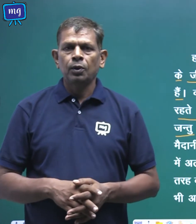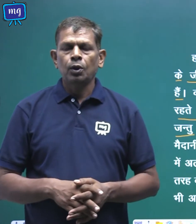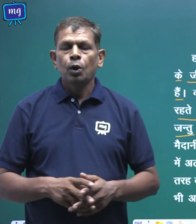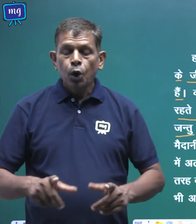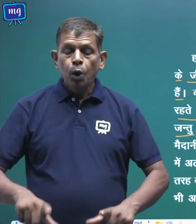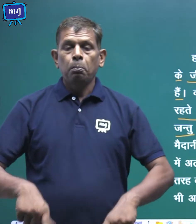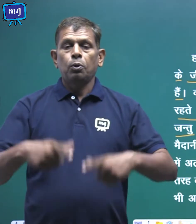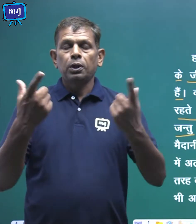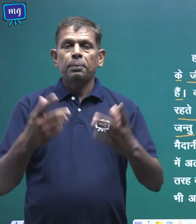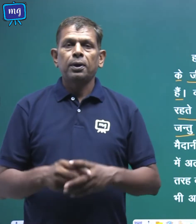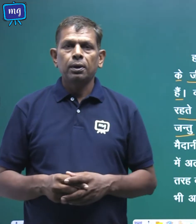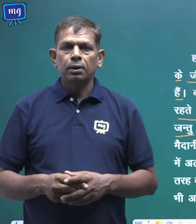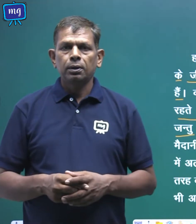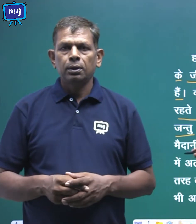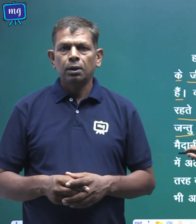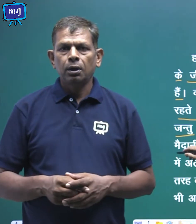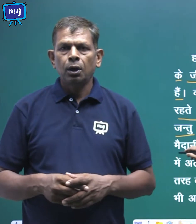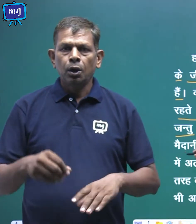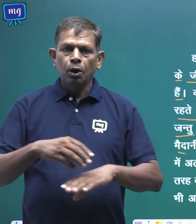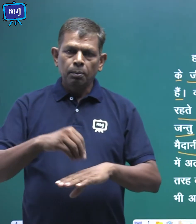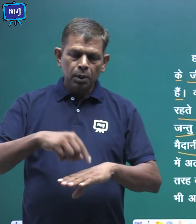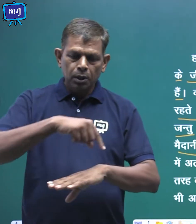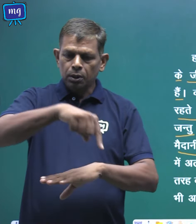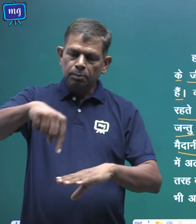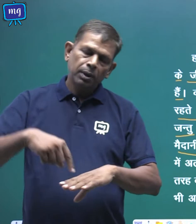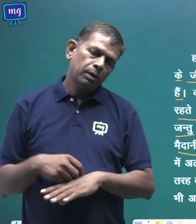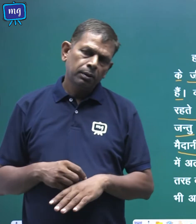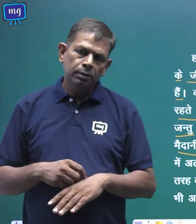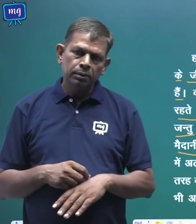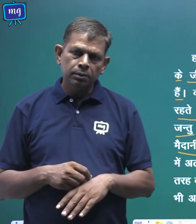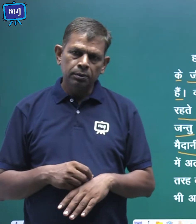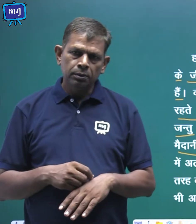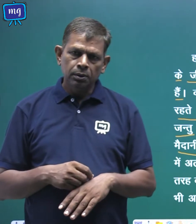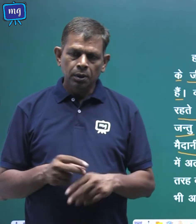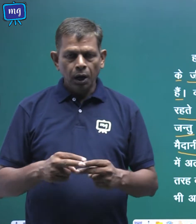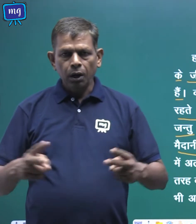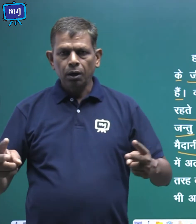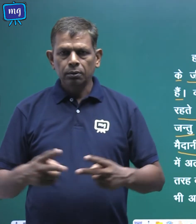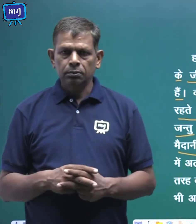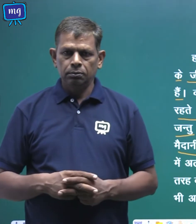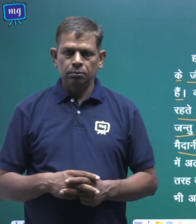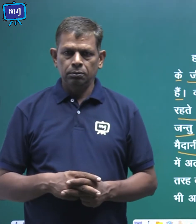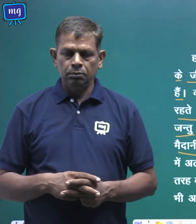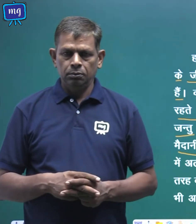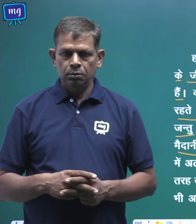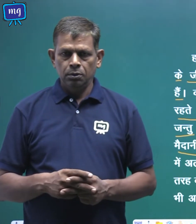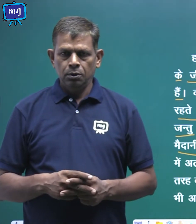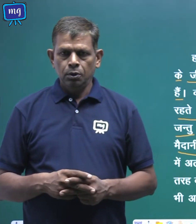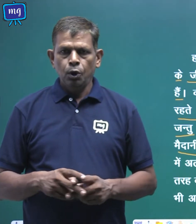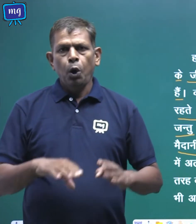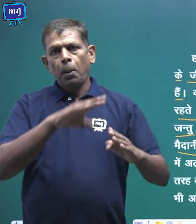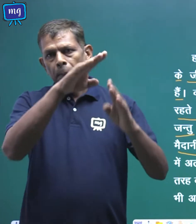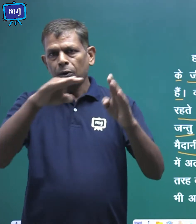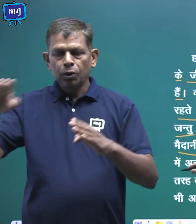पौधे भी मैदानी क्षेत्र में अलग, पर्वतीय क्षेत्र